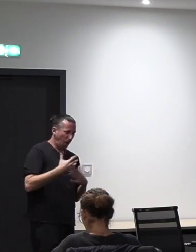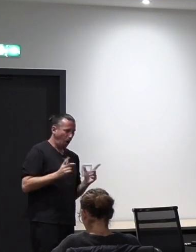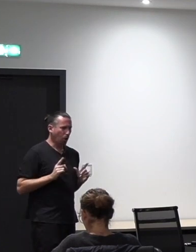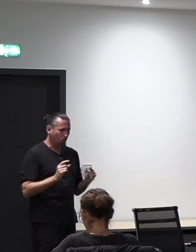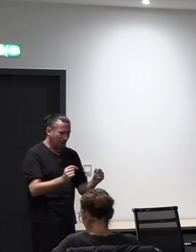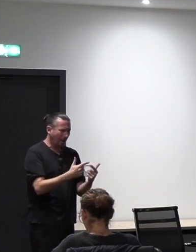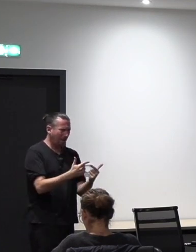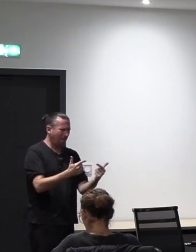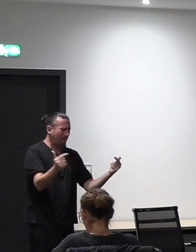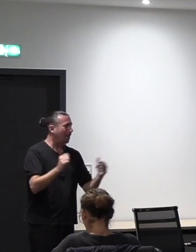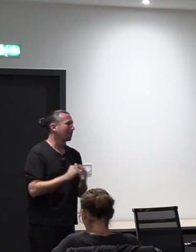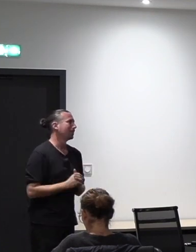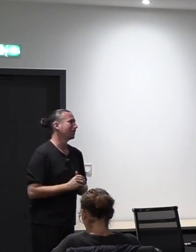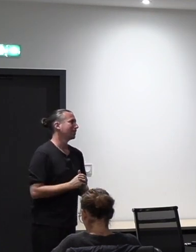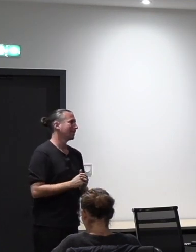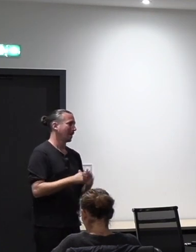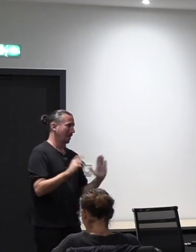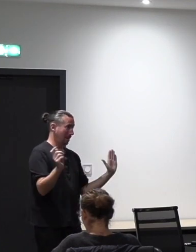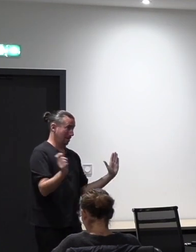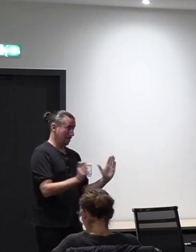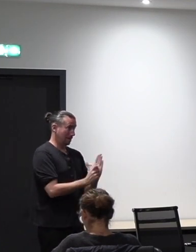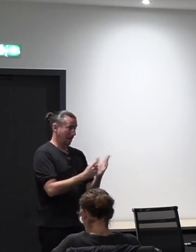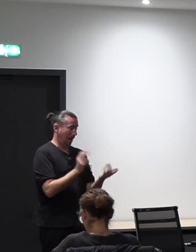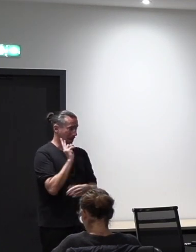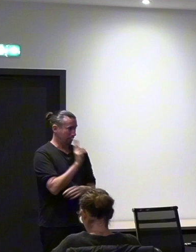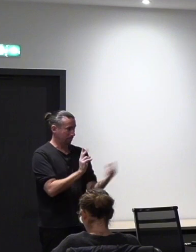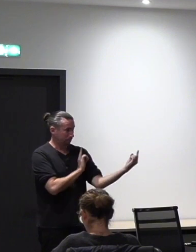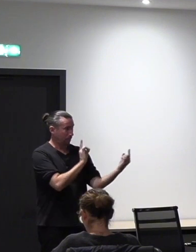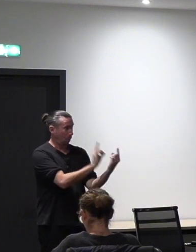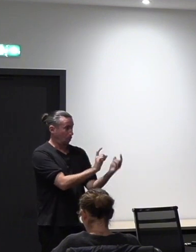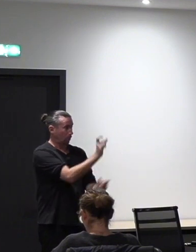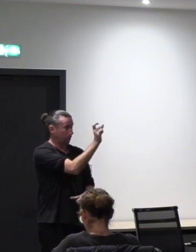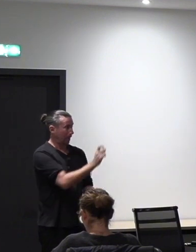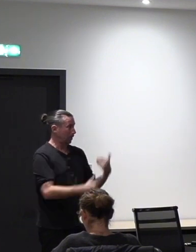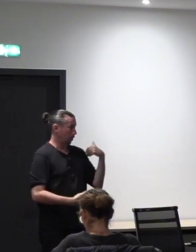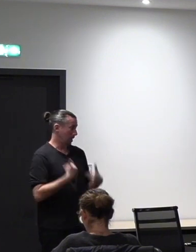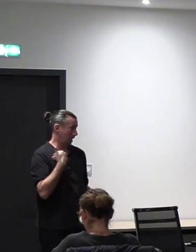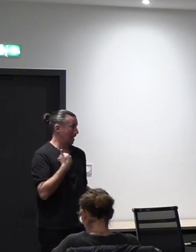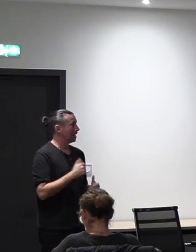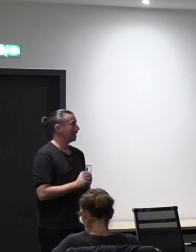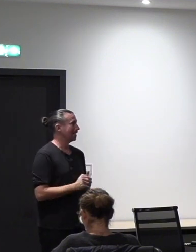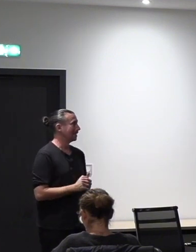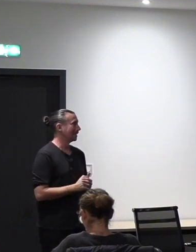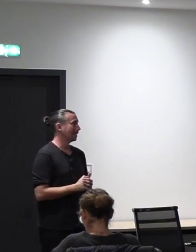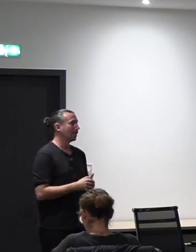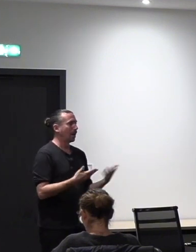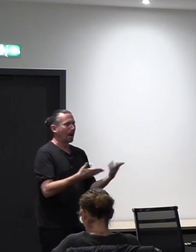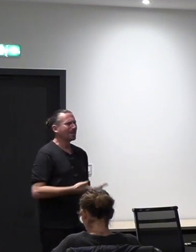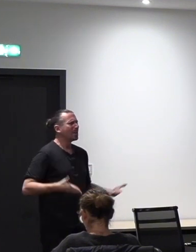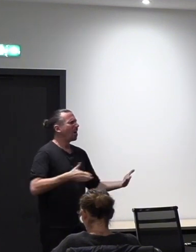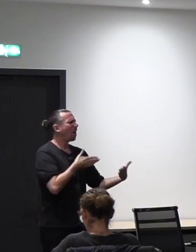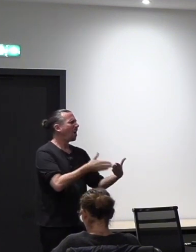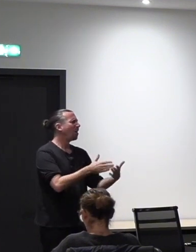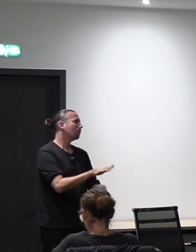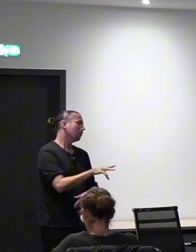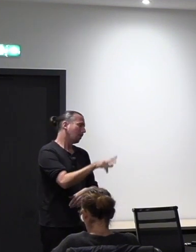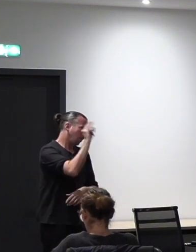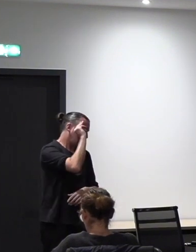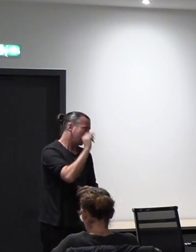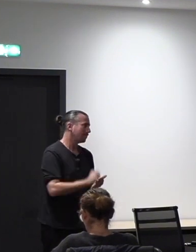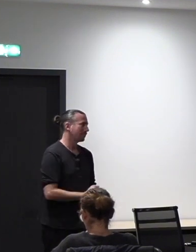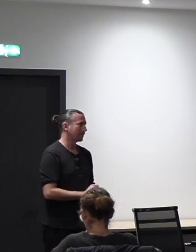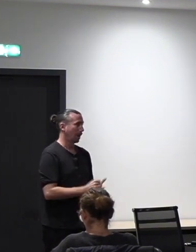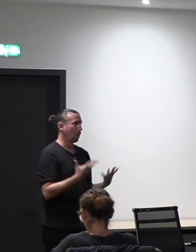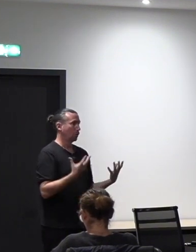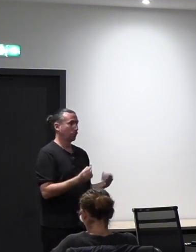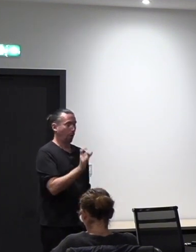veut. Et devant une personne handicapée, j'insiste bien, en situation de handicap, vous avez bien compris, les soignants